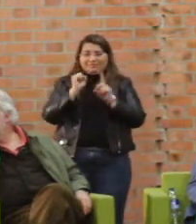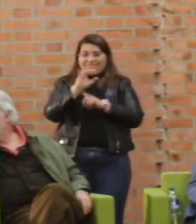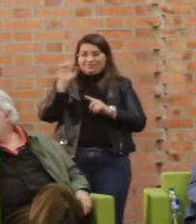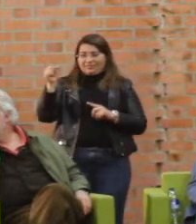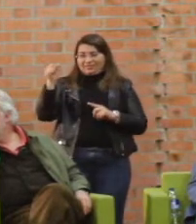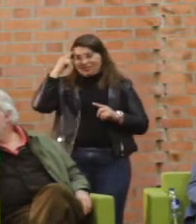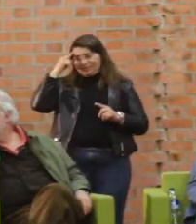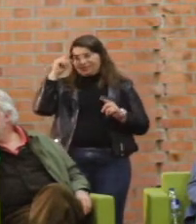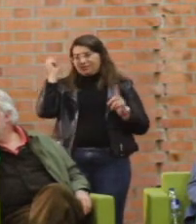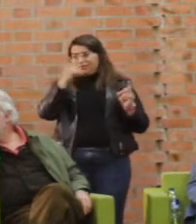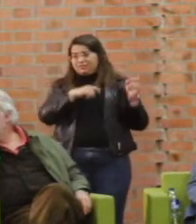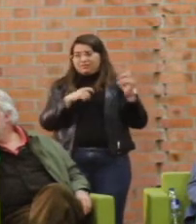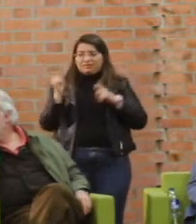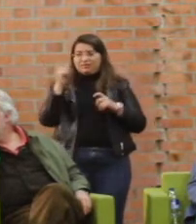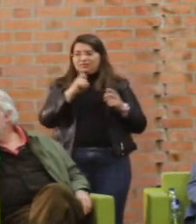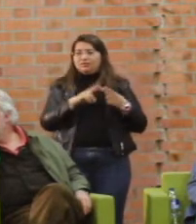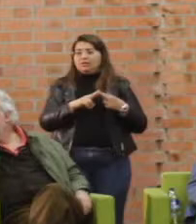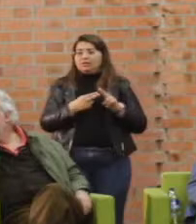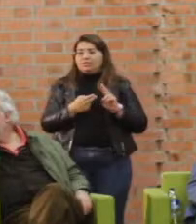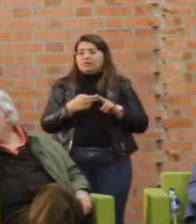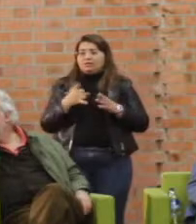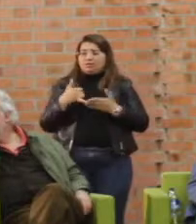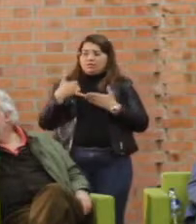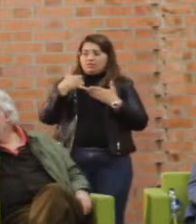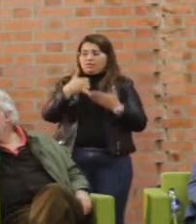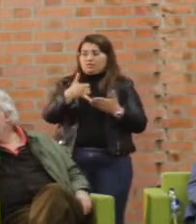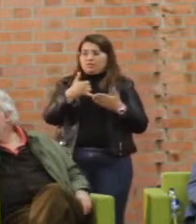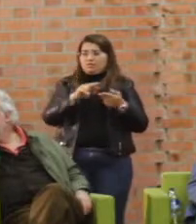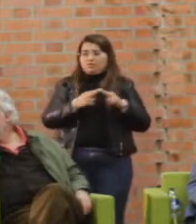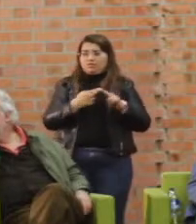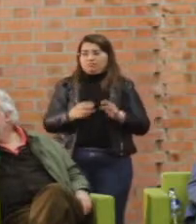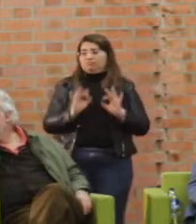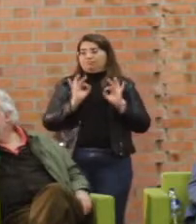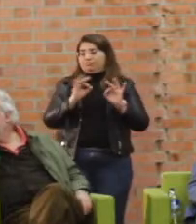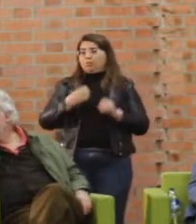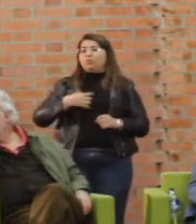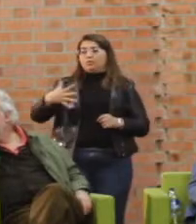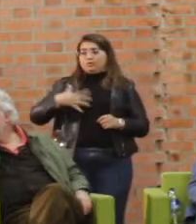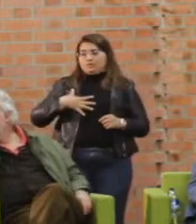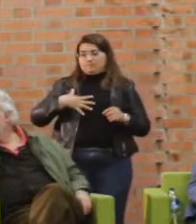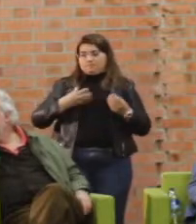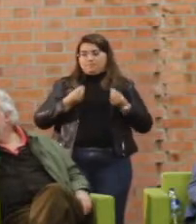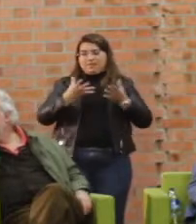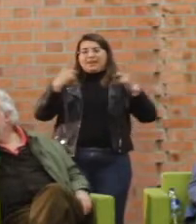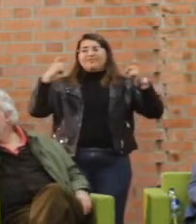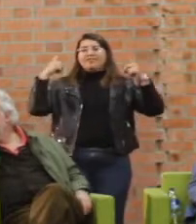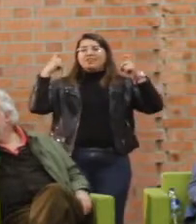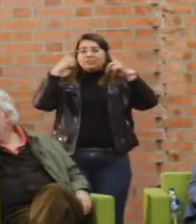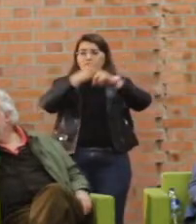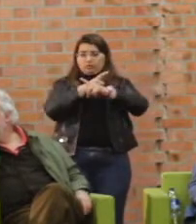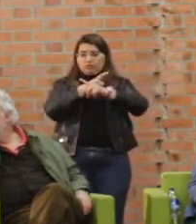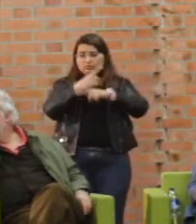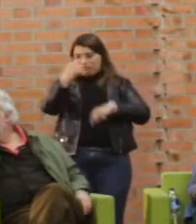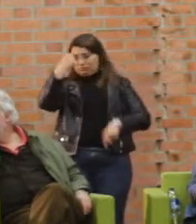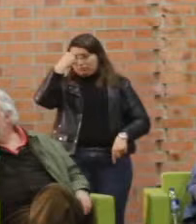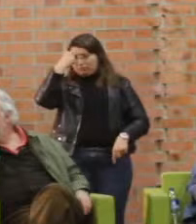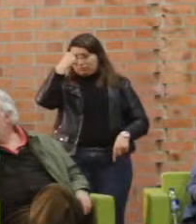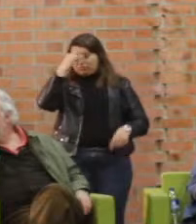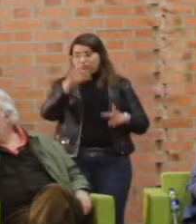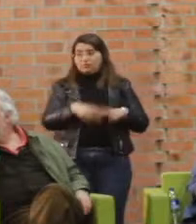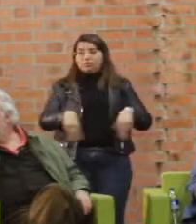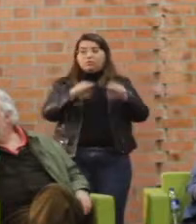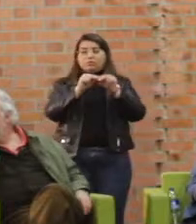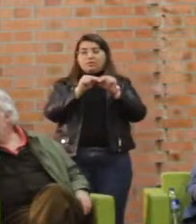por un lado Me parece que el premio Es una excelente oportunidad de pensar en eso qué es lo que la sociedad